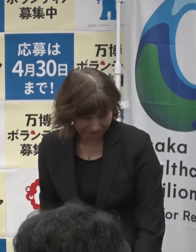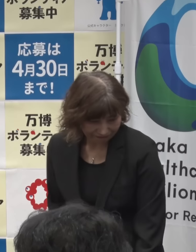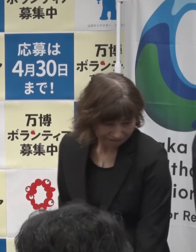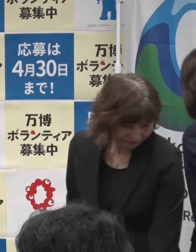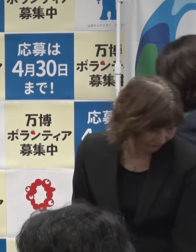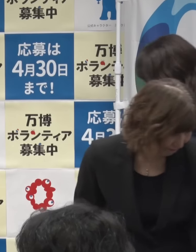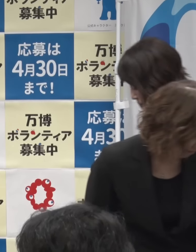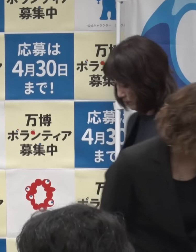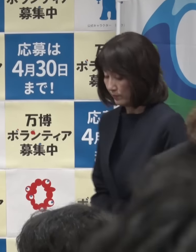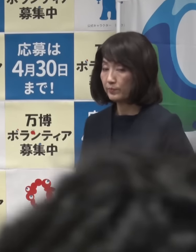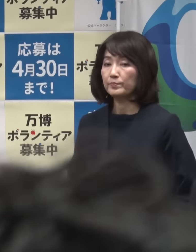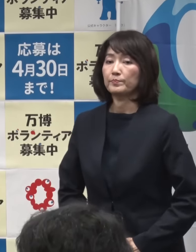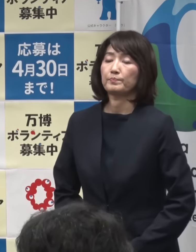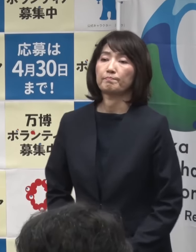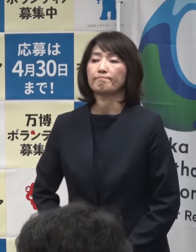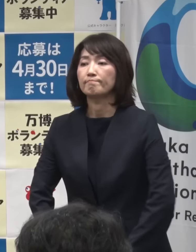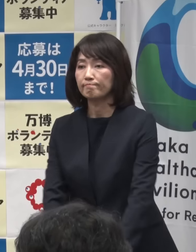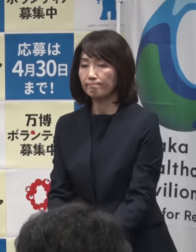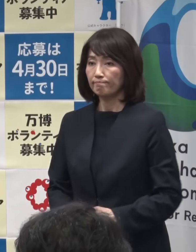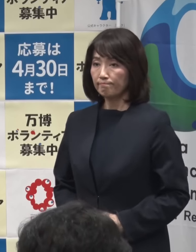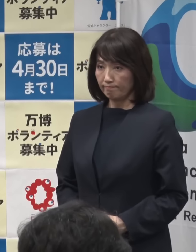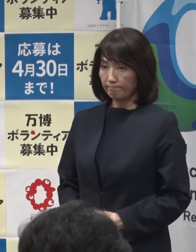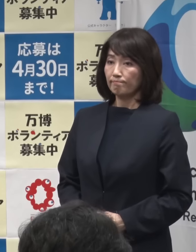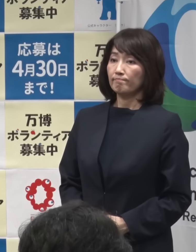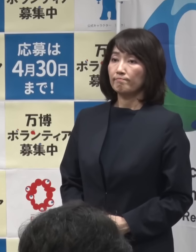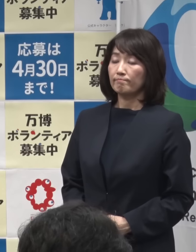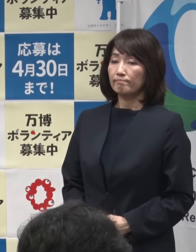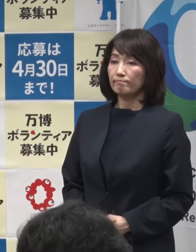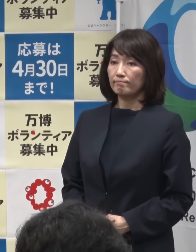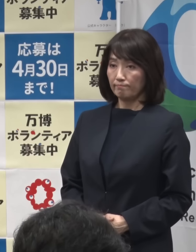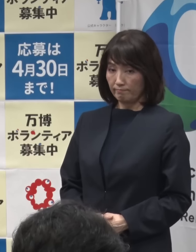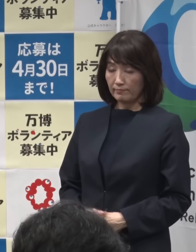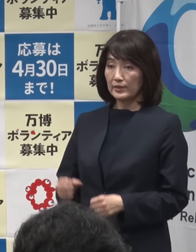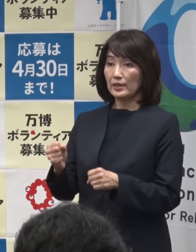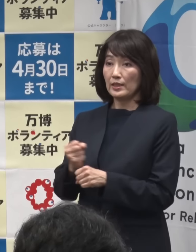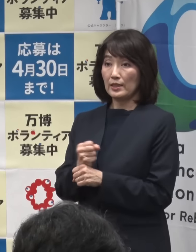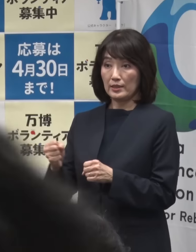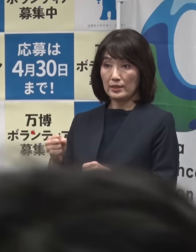他にございますでしょうか。そしたら、産経新聞さん。